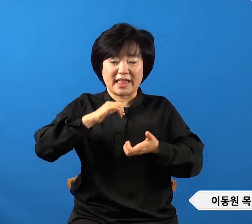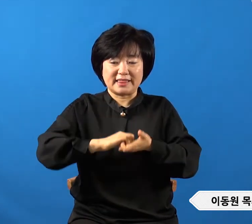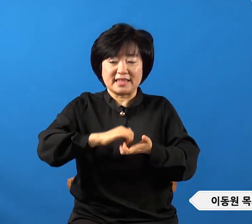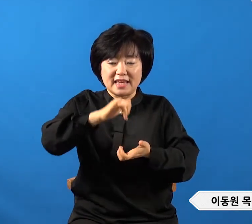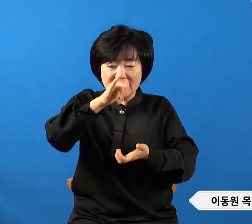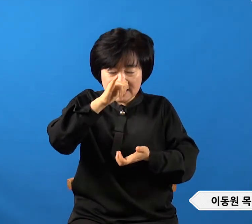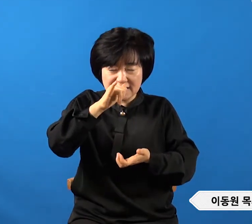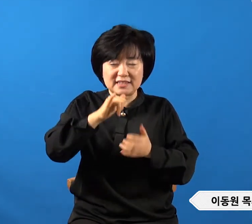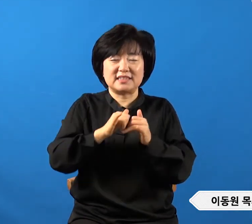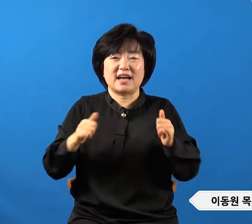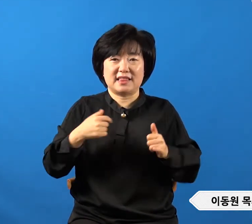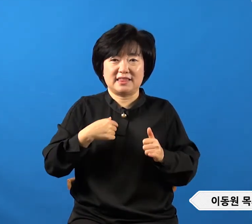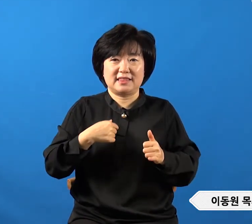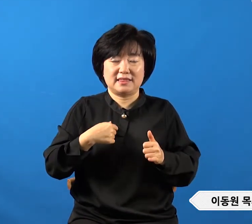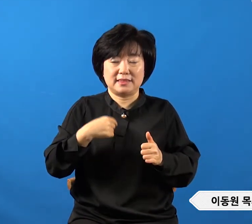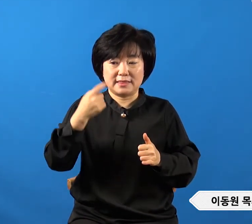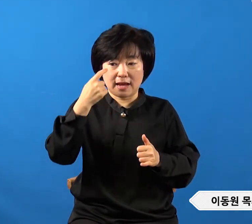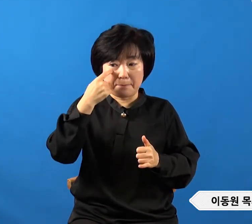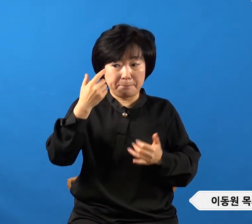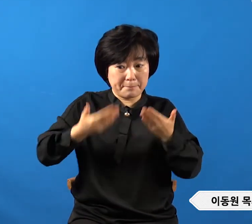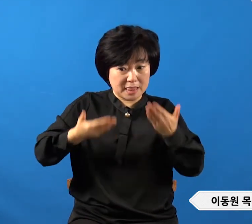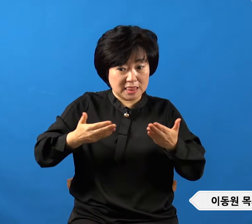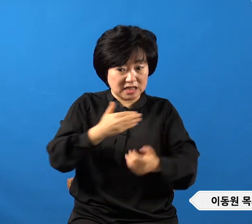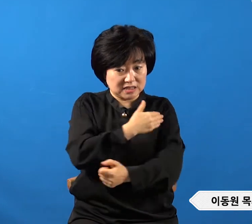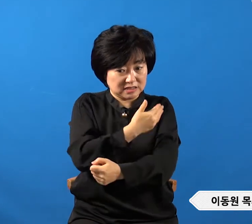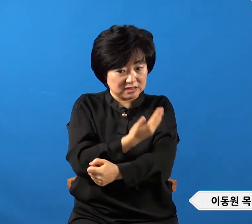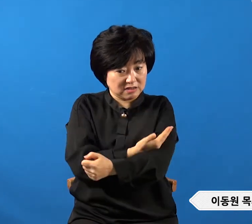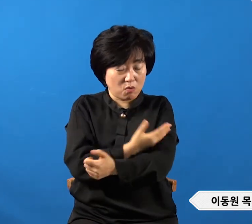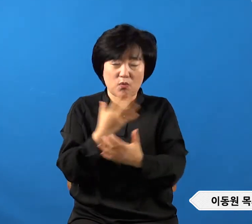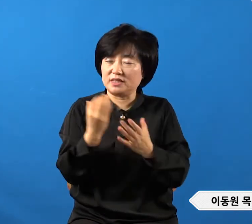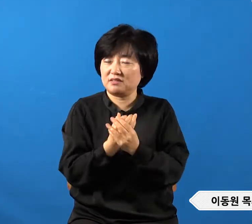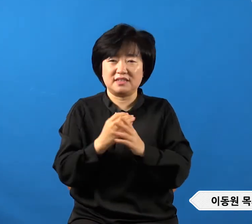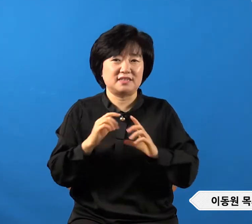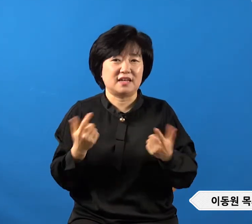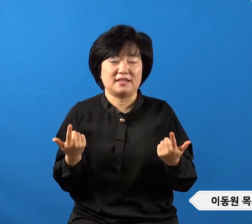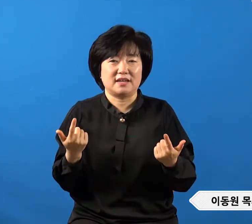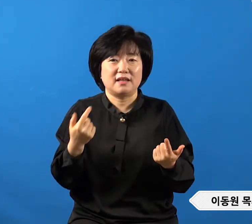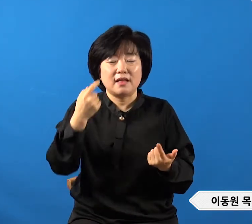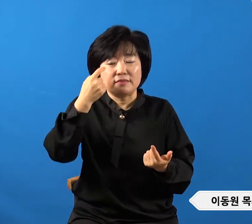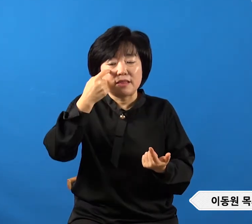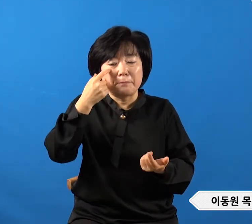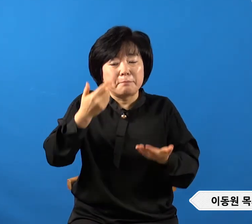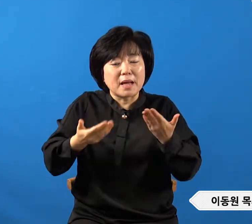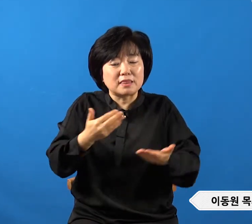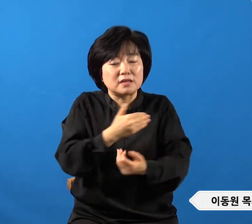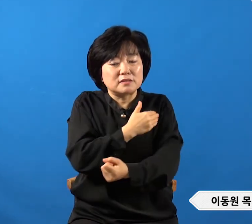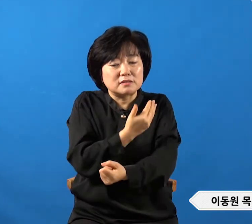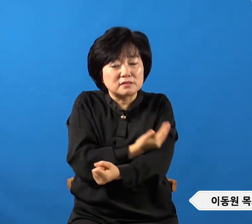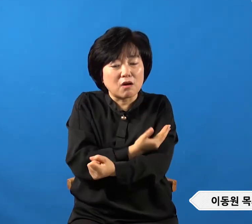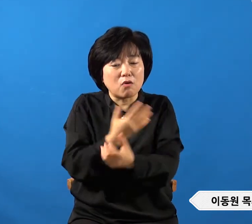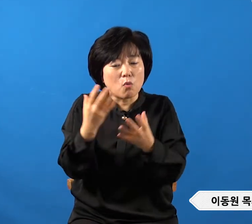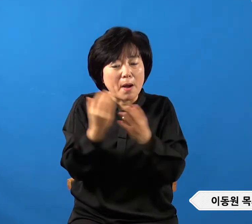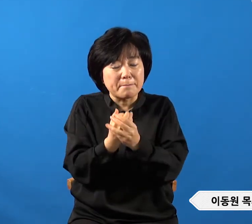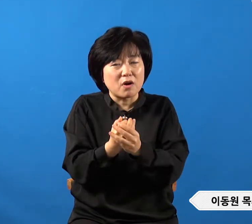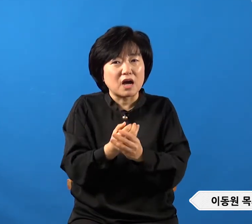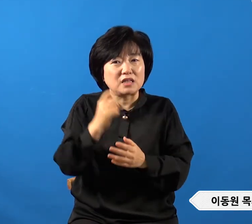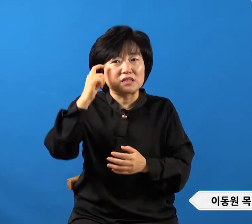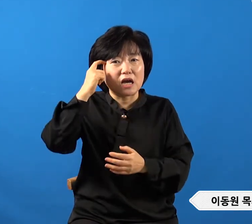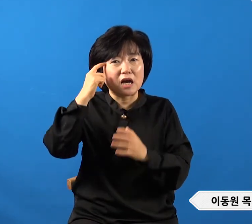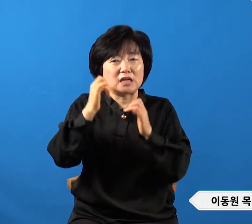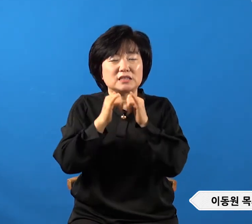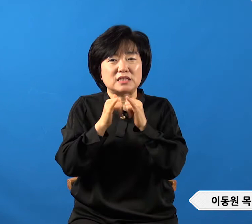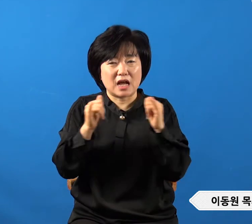불완전한 인간이란 말이죠. 그래서 우리의 판단 능력이 완전하지 못해요. 내 판단 능력이 완벽하다고 생각하는